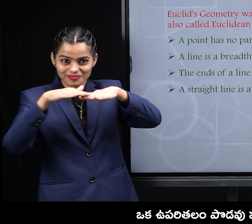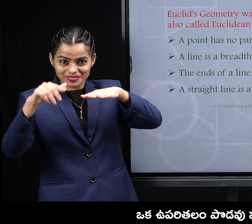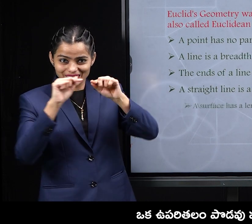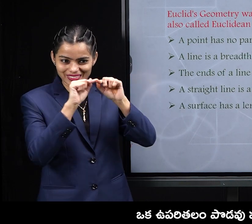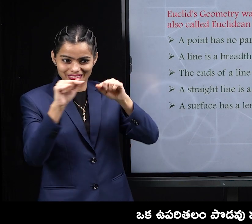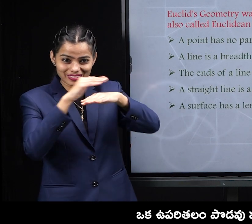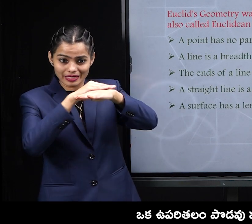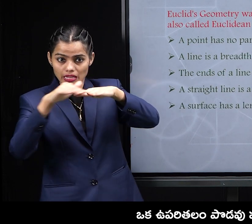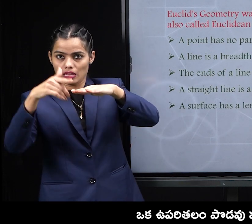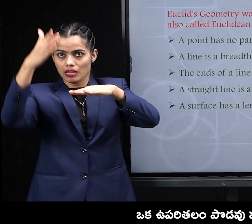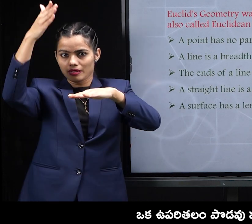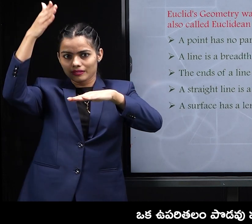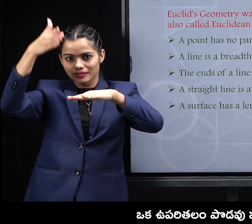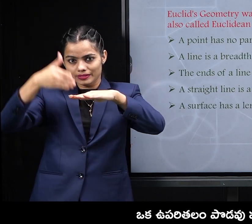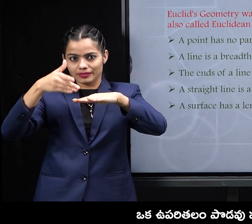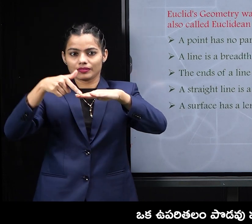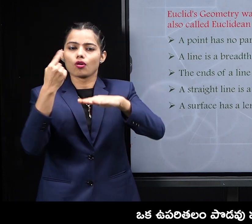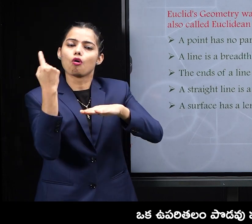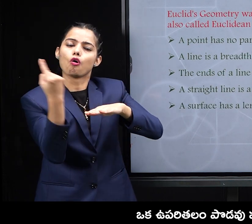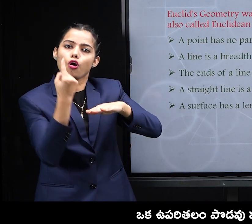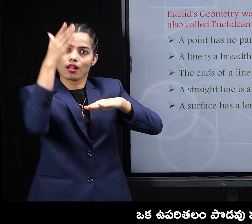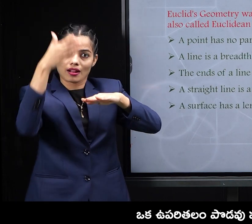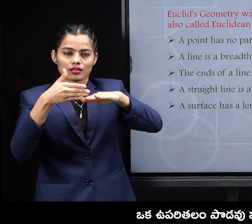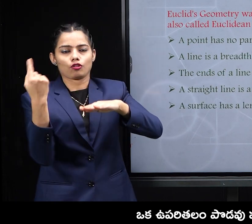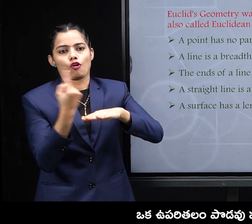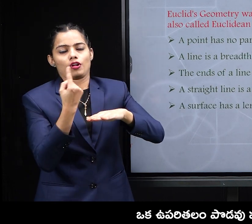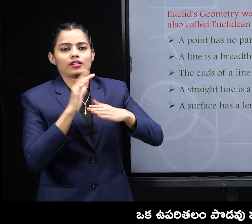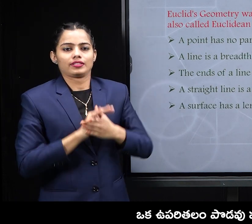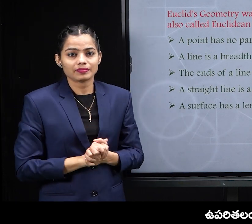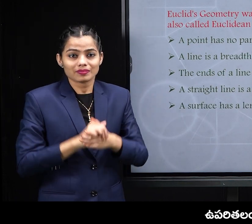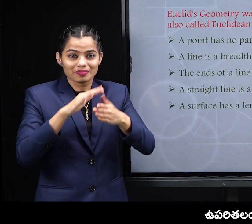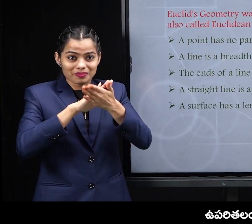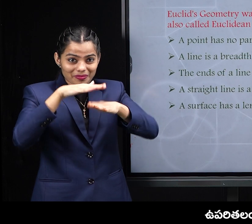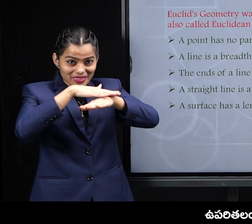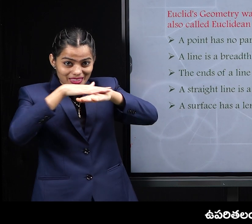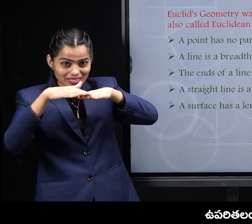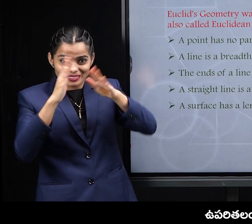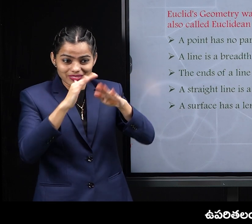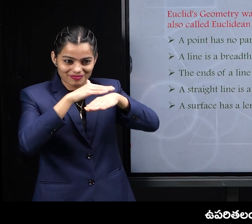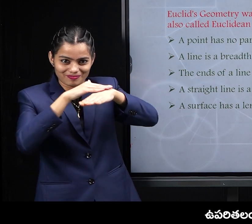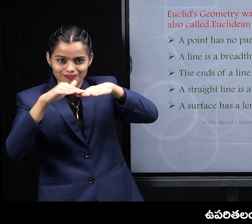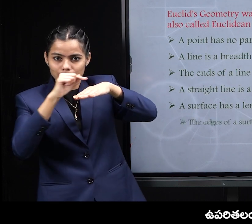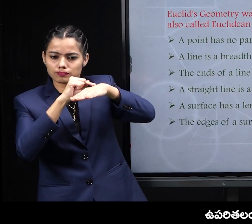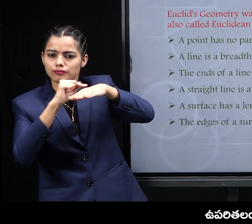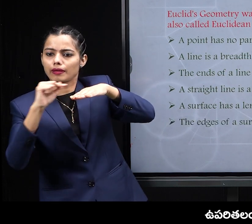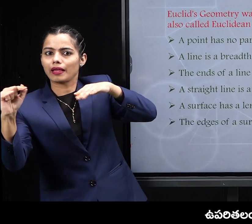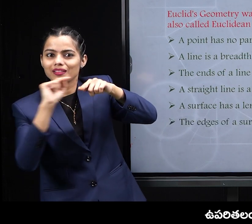పొడవు మరియు వెడల్పు మాత్రమే కలిగి ఉండుందే ఒపరితలం అంచులు